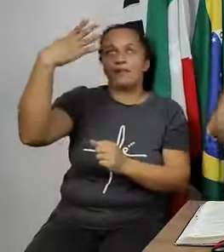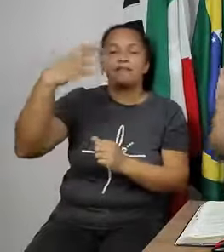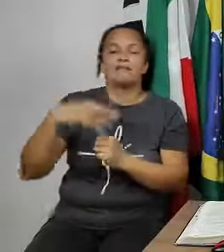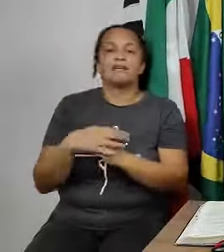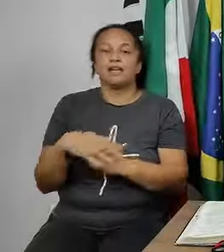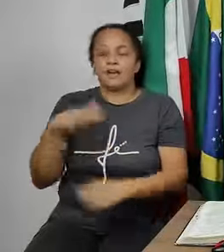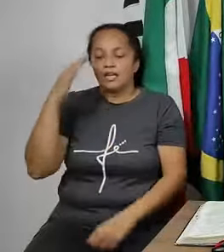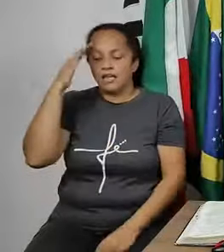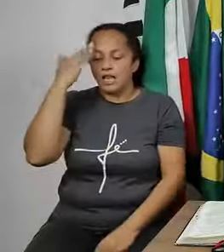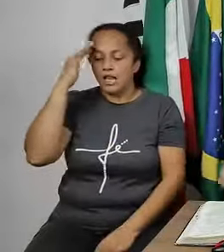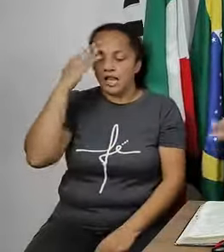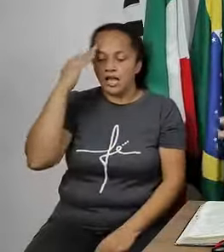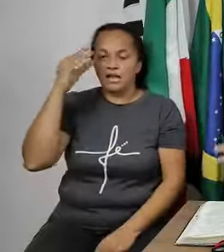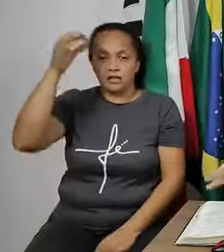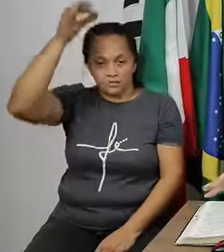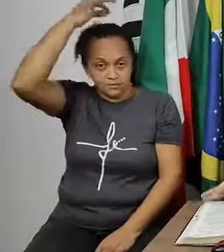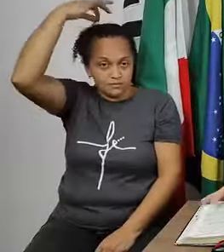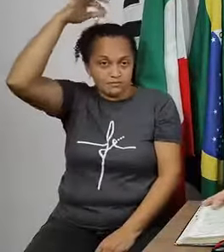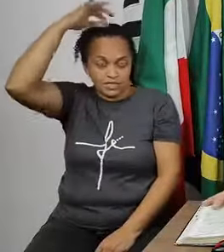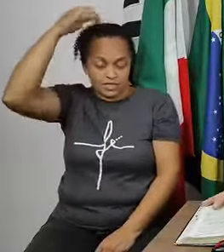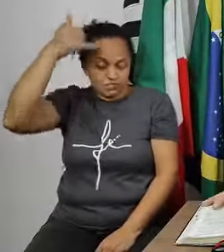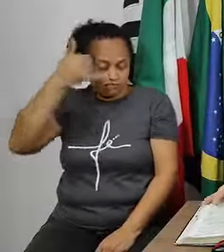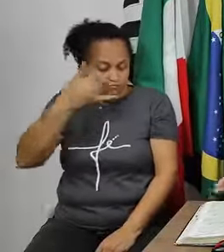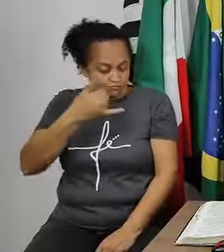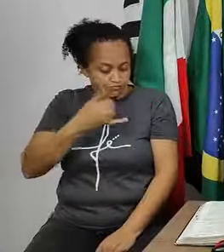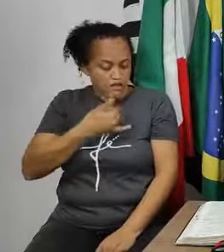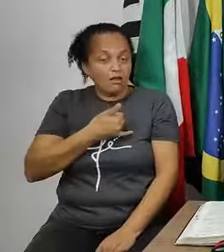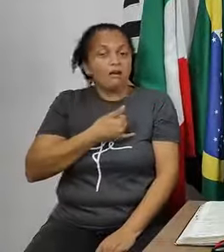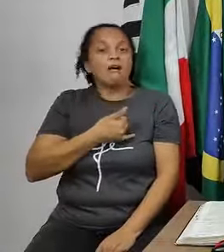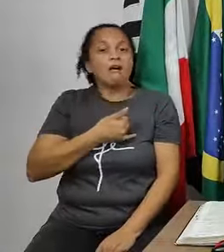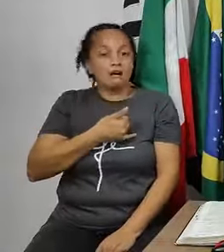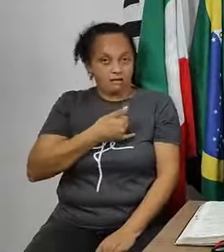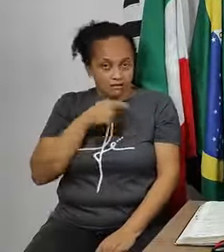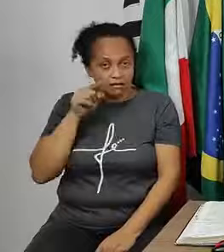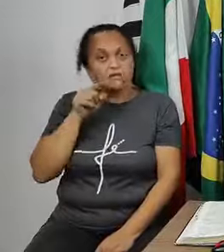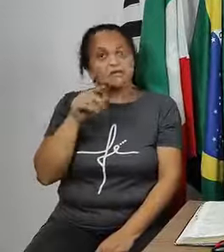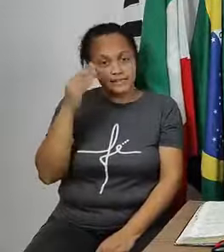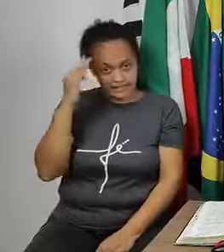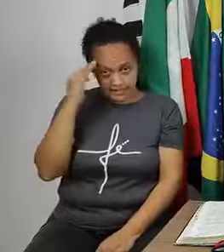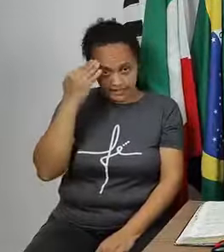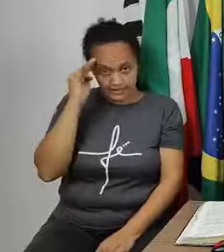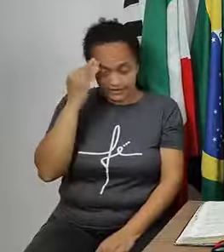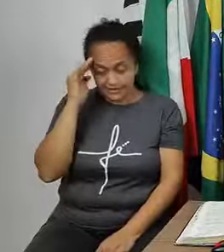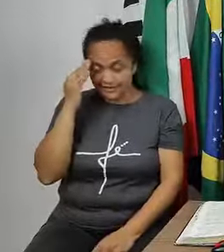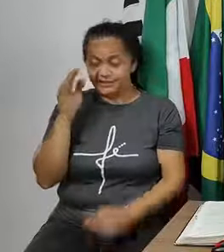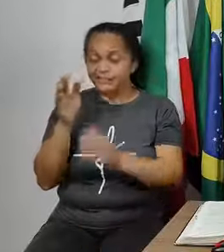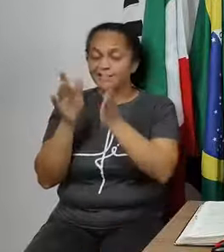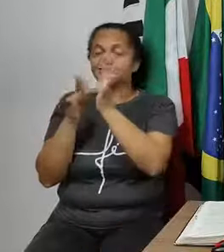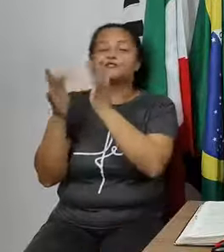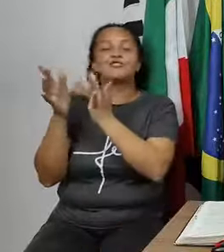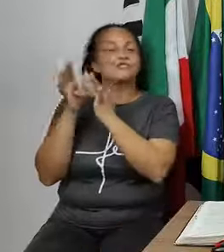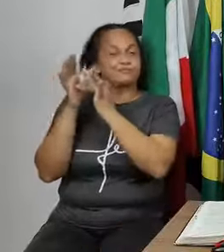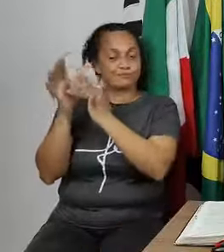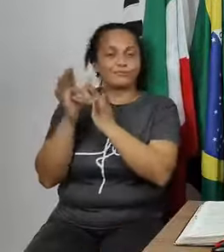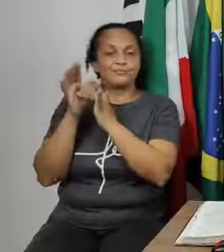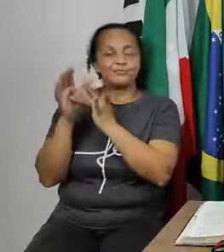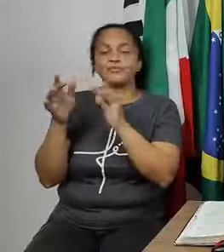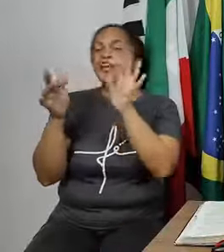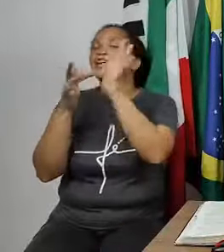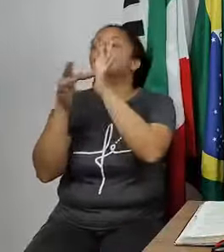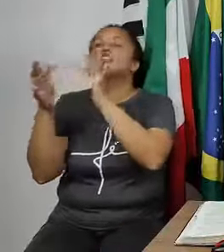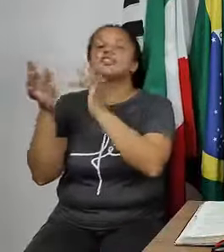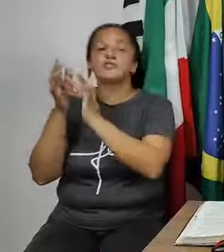os mistérios da nova aliança em Cristo Jesus. É Cristo em você